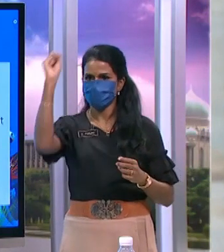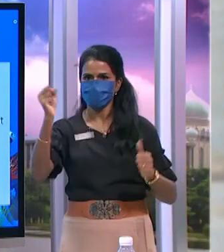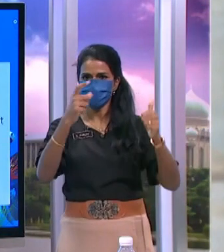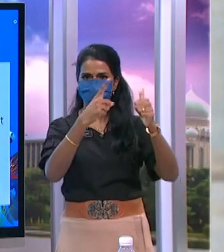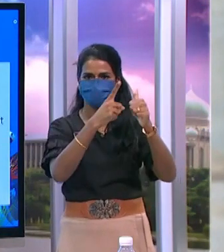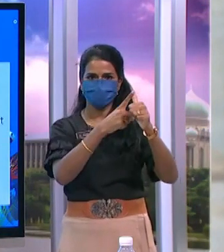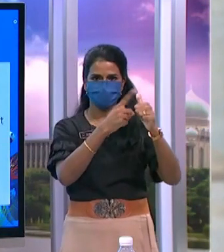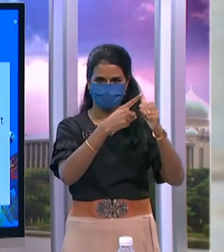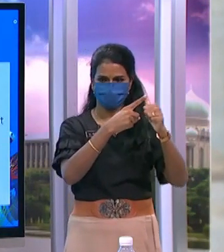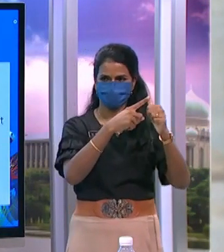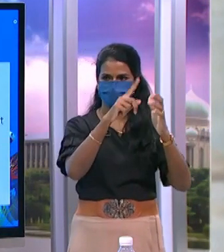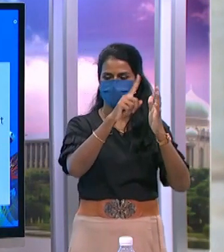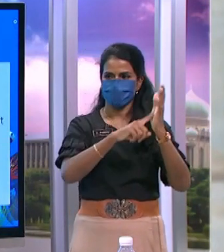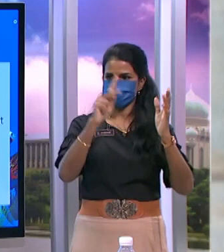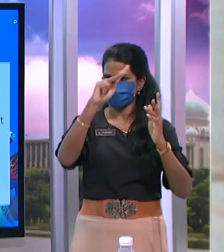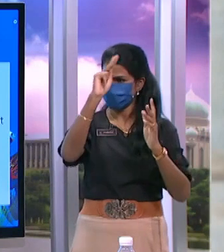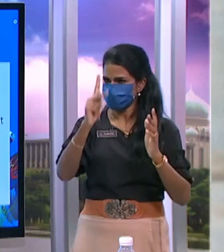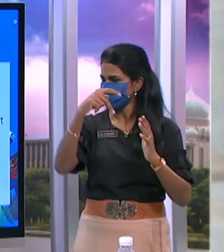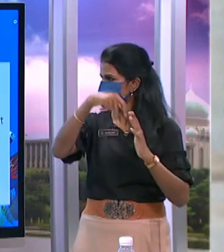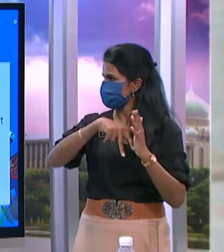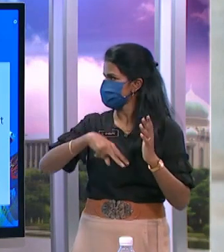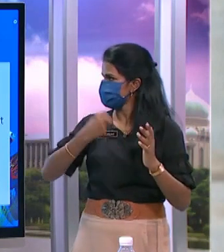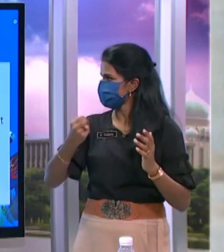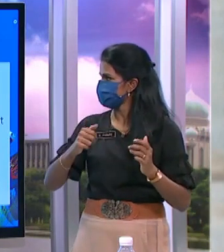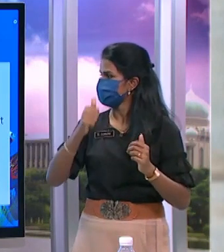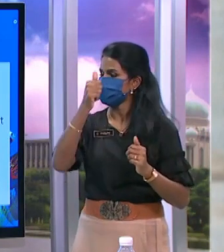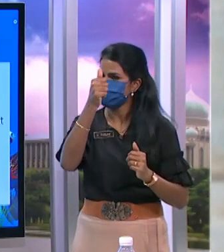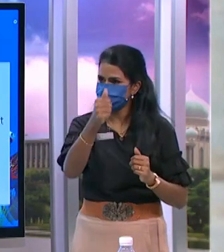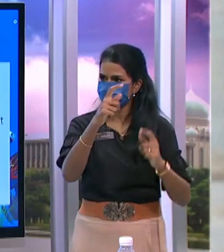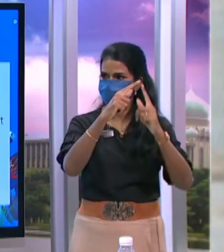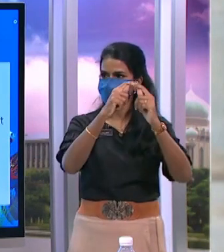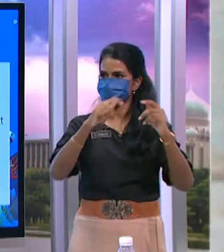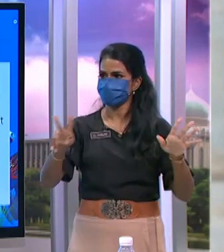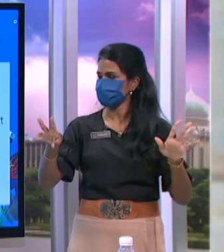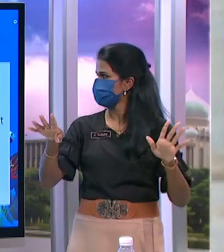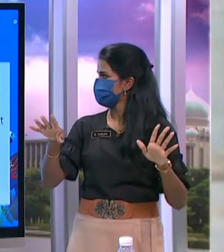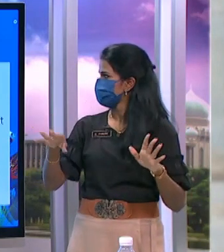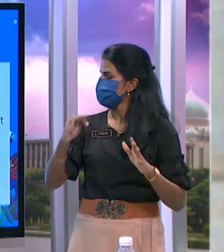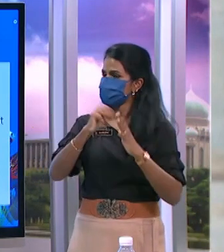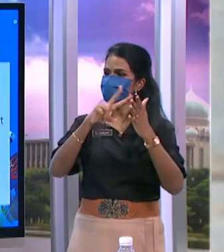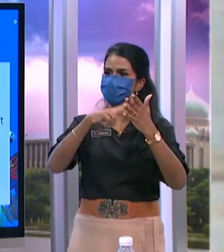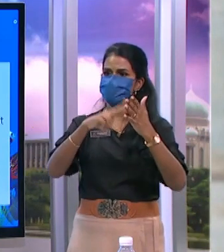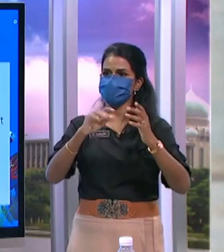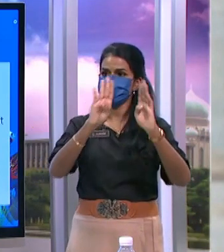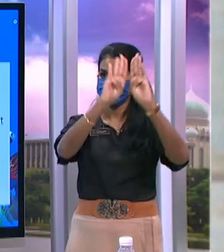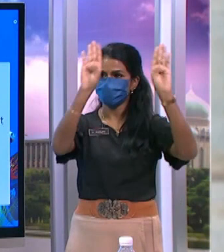Soalan pertama. Apakah perasaan anda setelah membaca